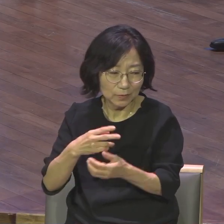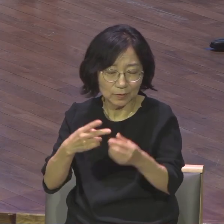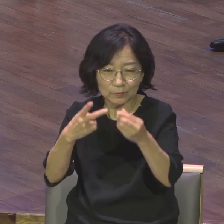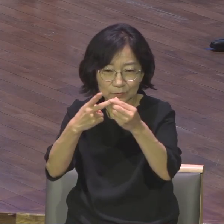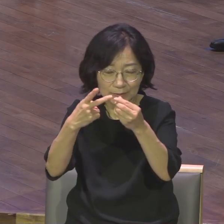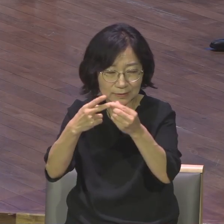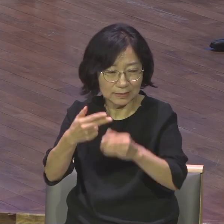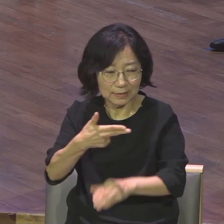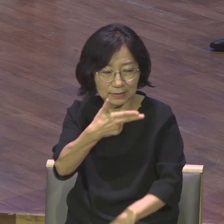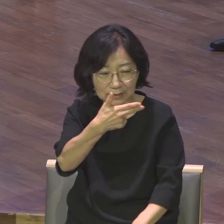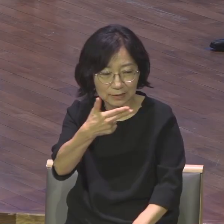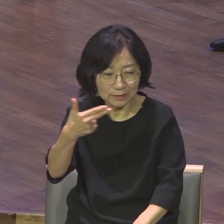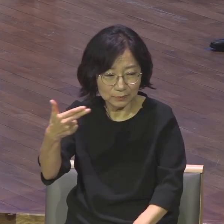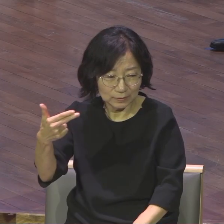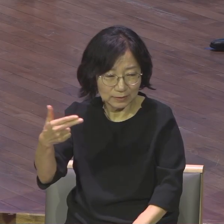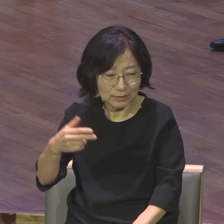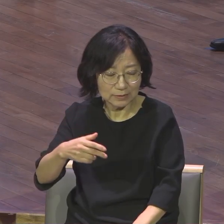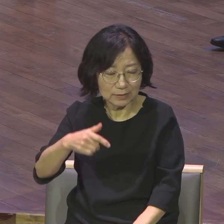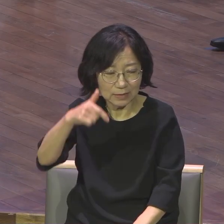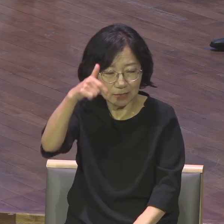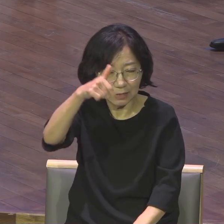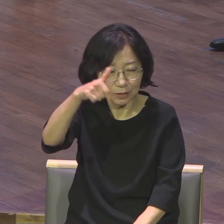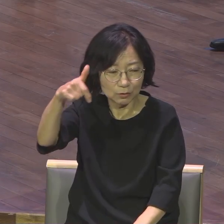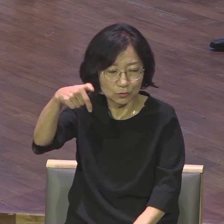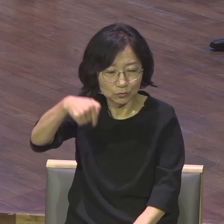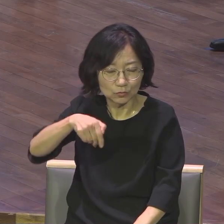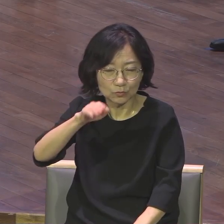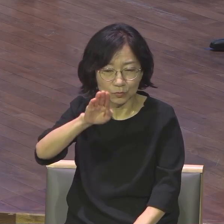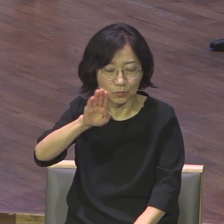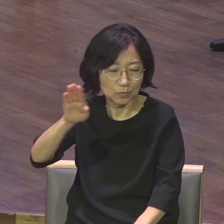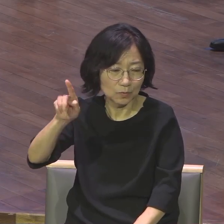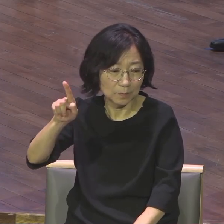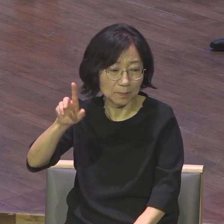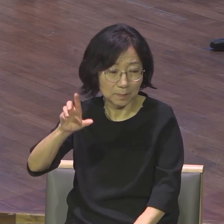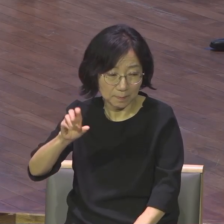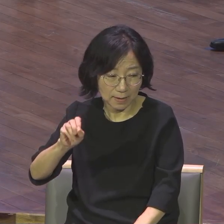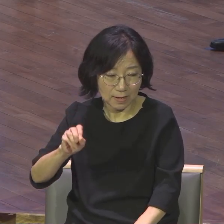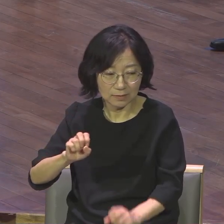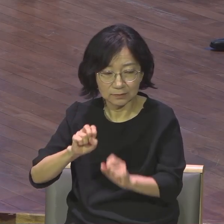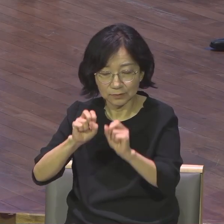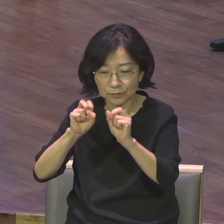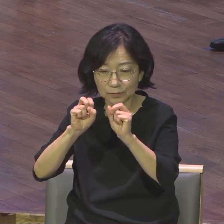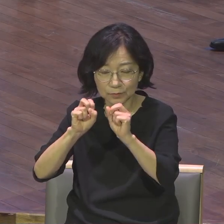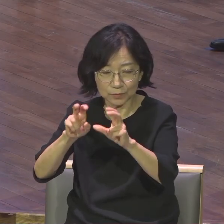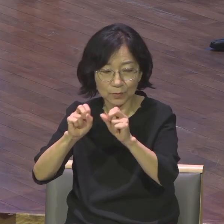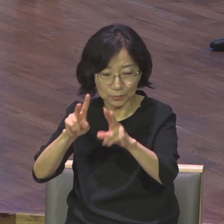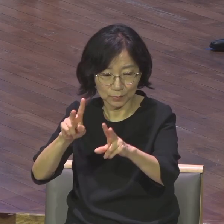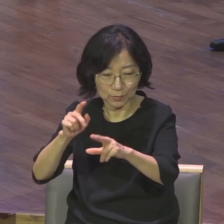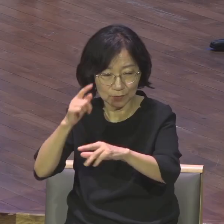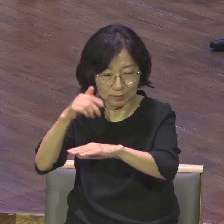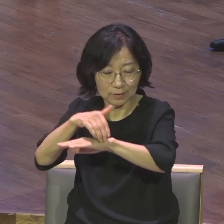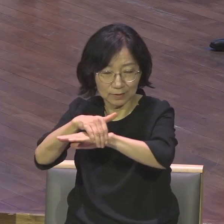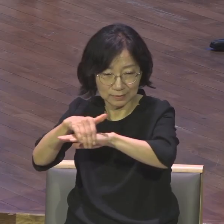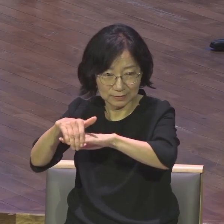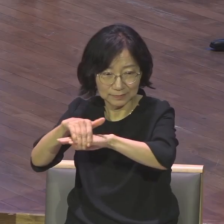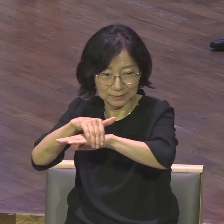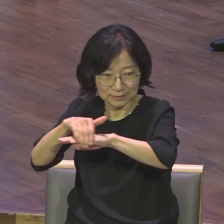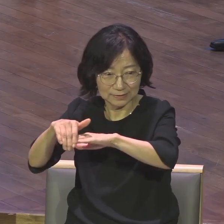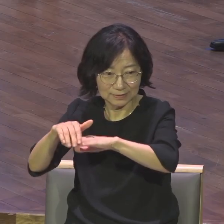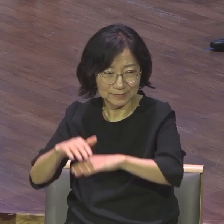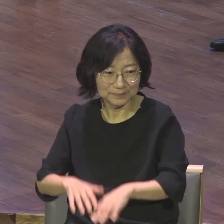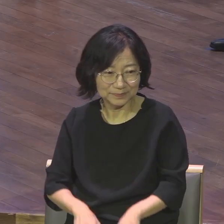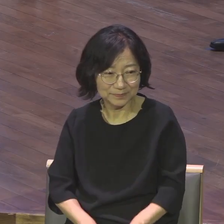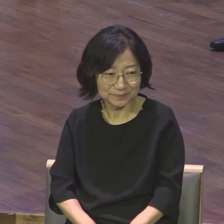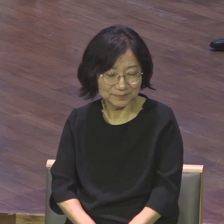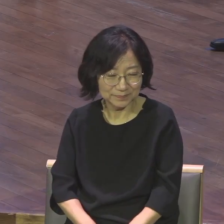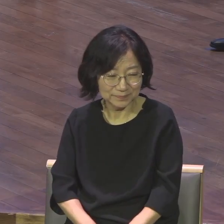인도네시아 국방 단기 선교가 8월 10일부터 18일까지 이제 진행이 됩니다. 네가 가서 차지하라는 주제로 진행이